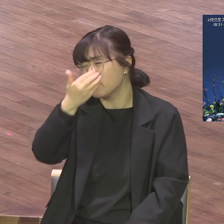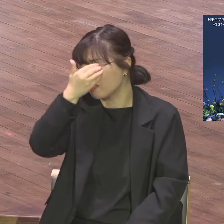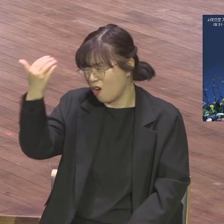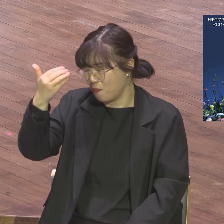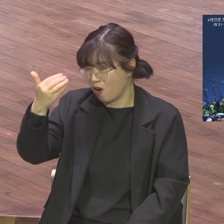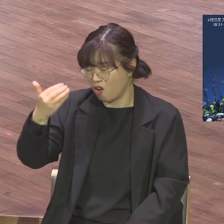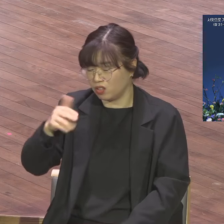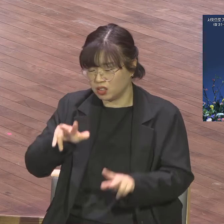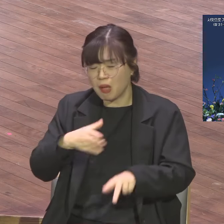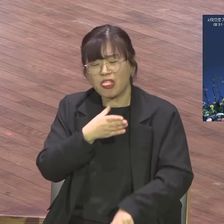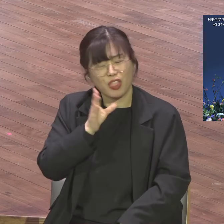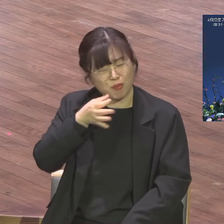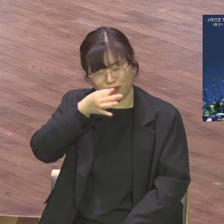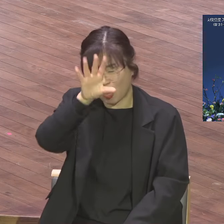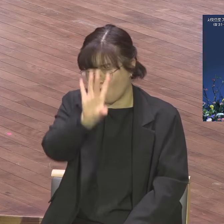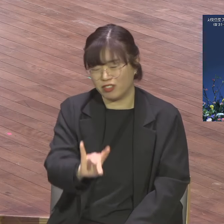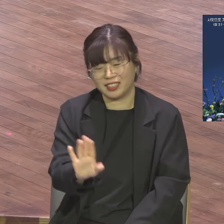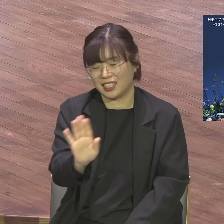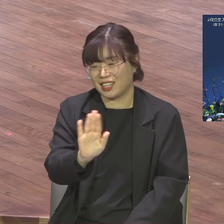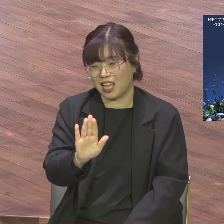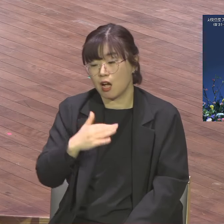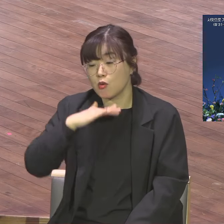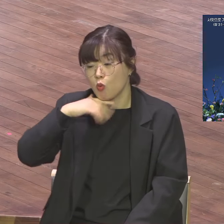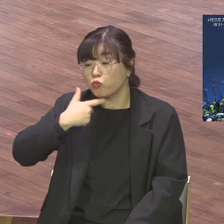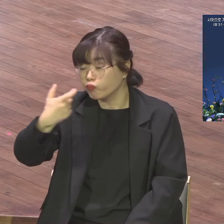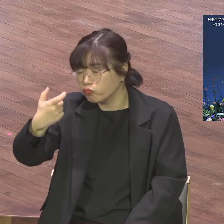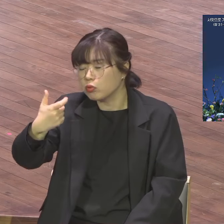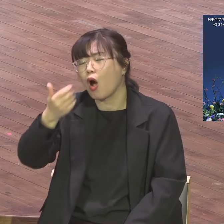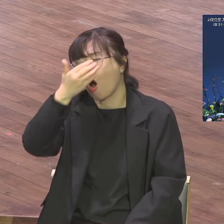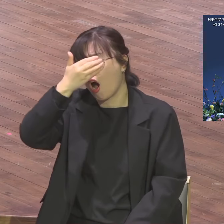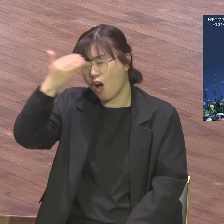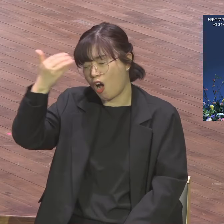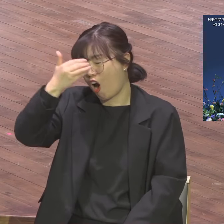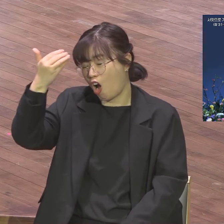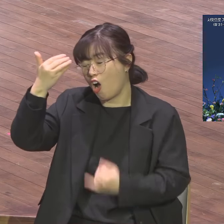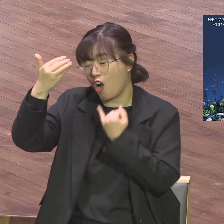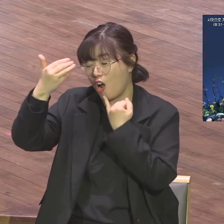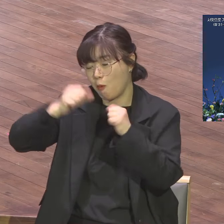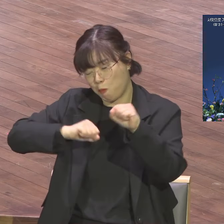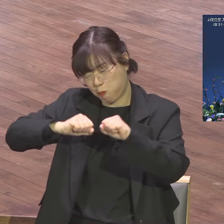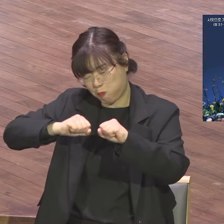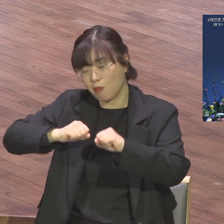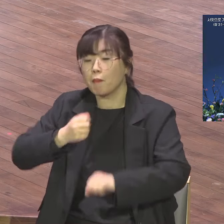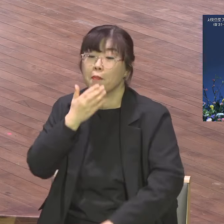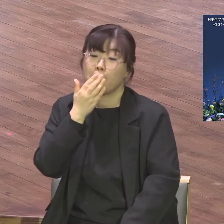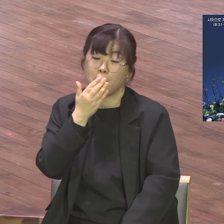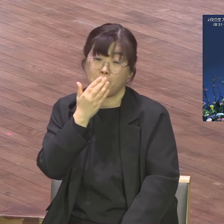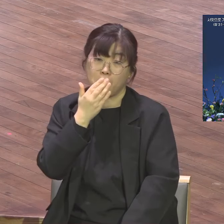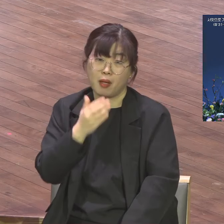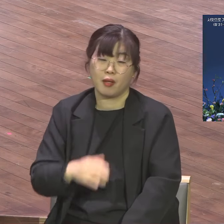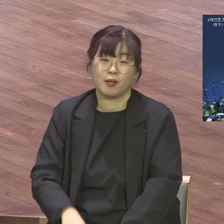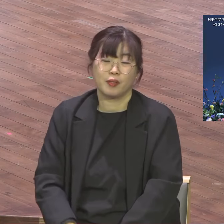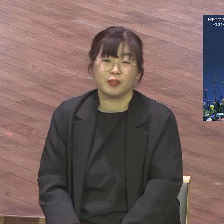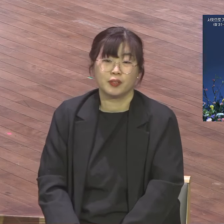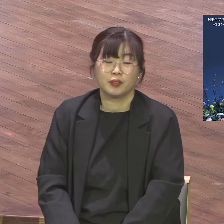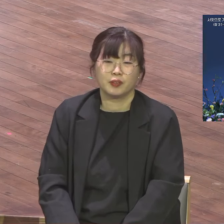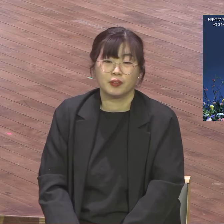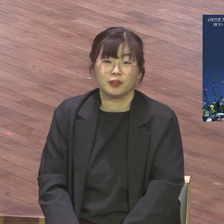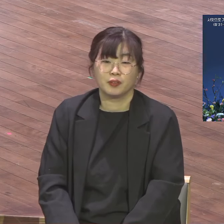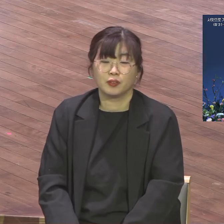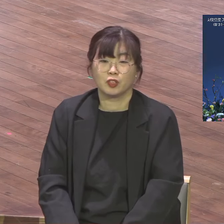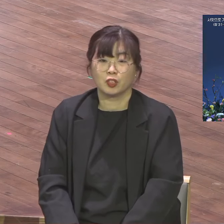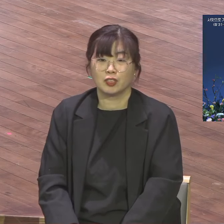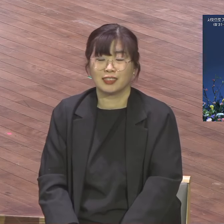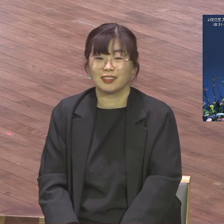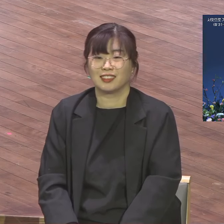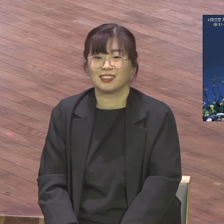요즘 사회에서는요 고급 인력들이 50대가 딱 되면 은퇴의 길이 있습니다. 50대